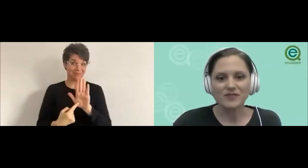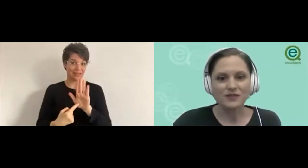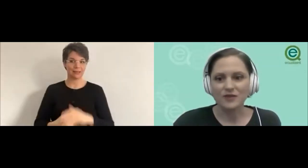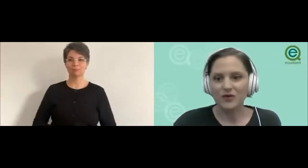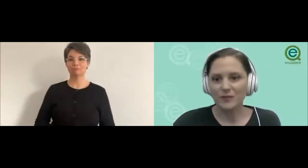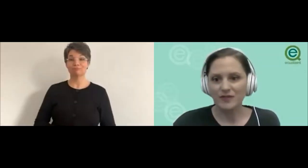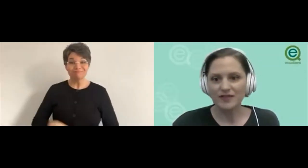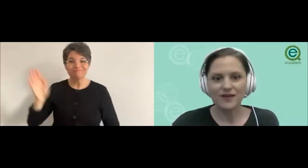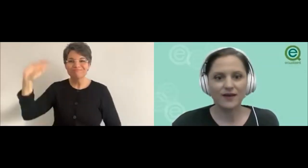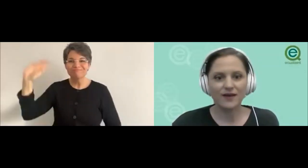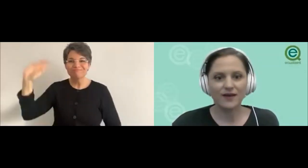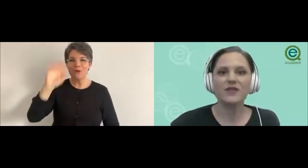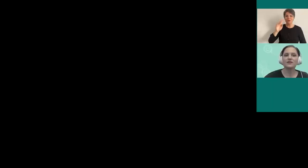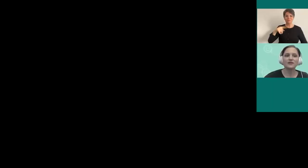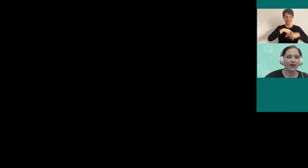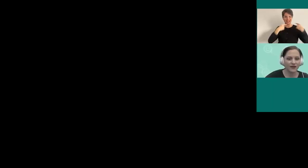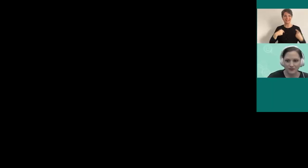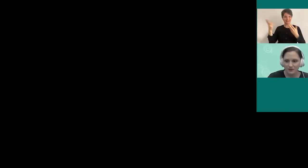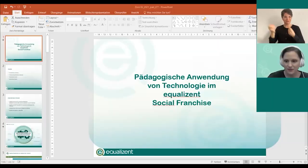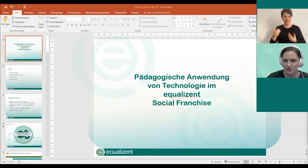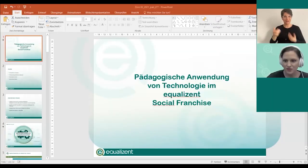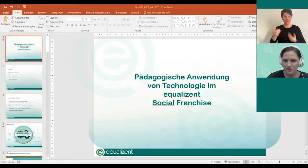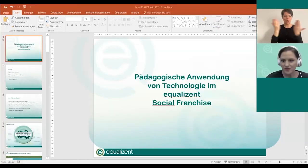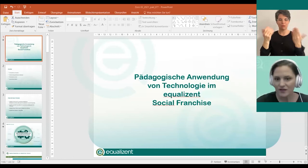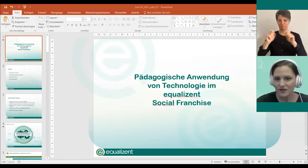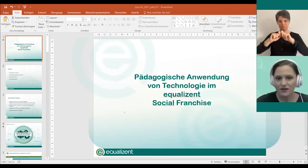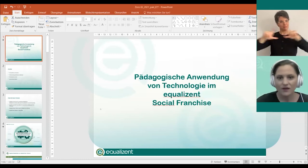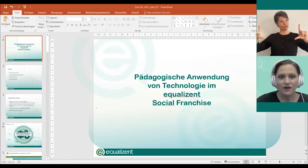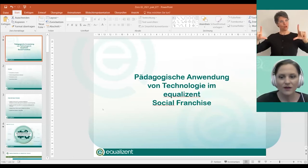Hallo, herzlich willkommen. Ich teile gerade mal meinen Bildschirm.